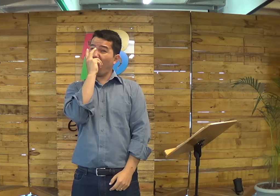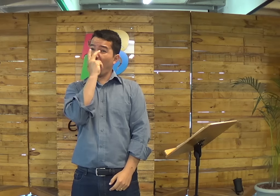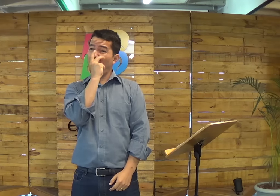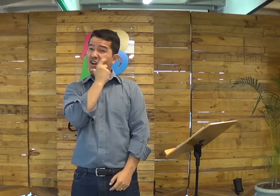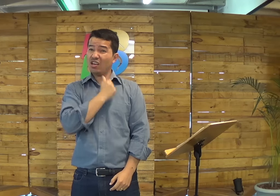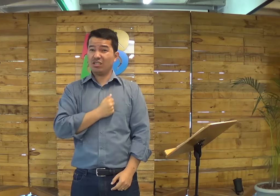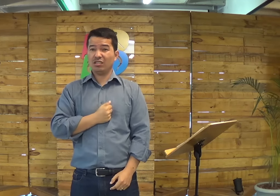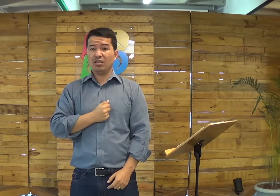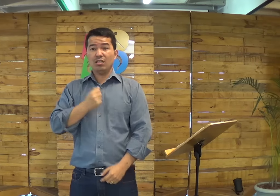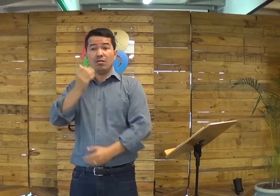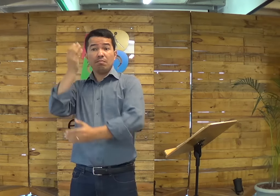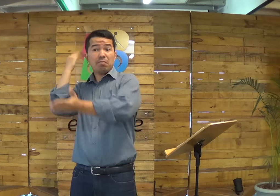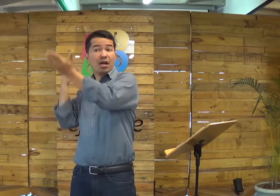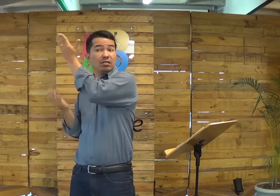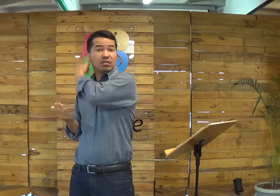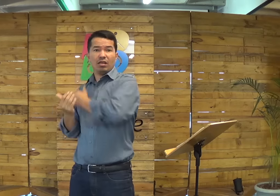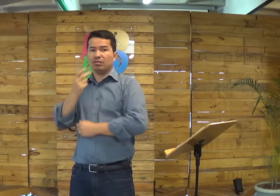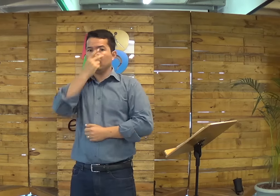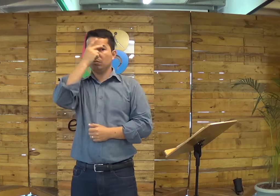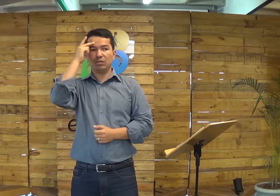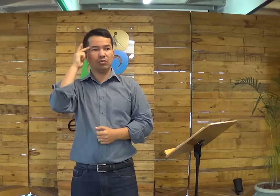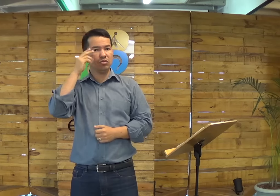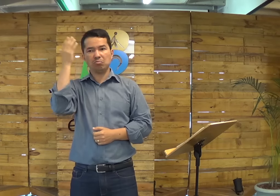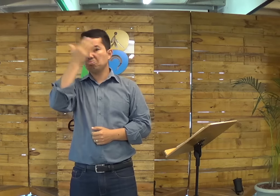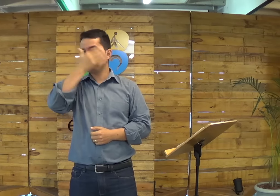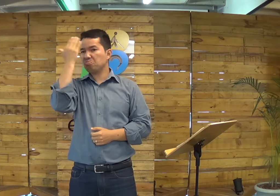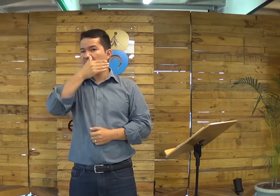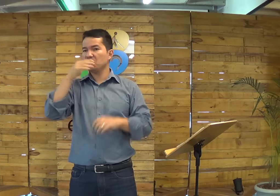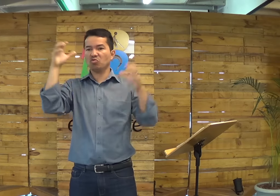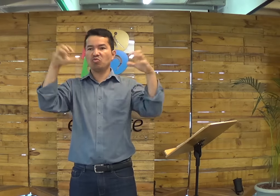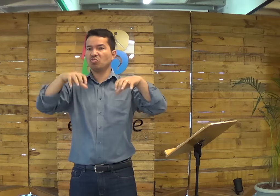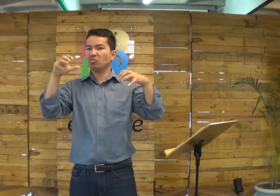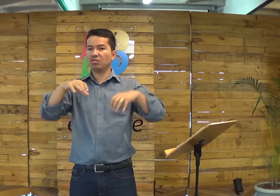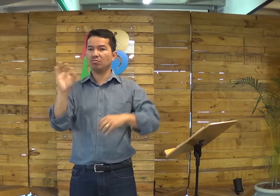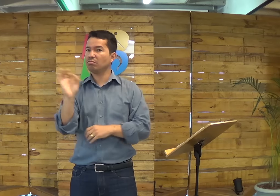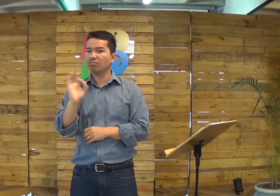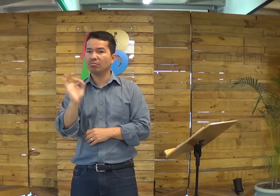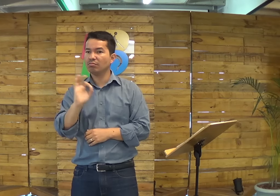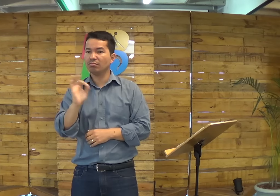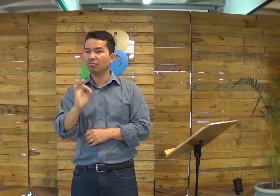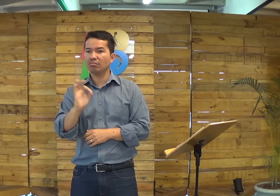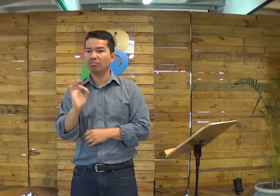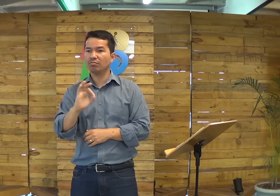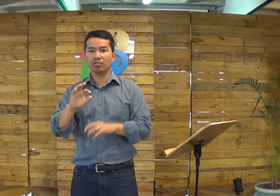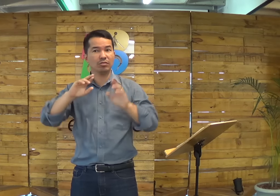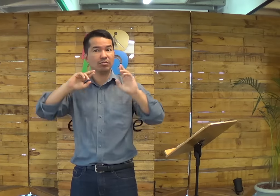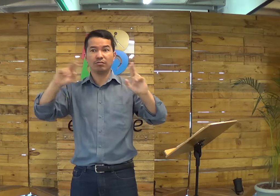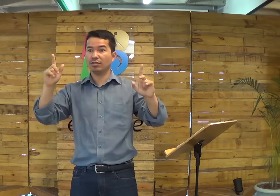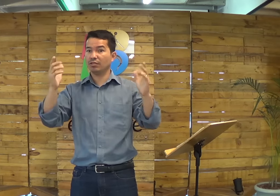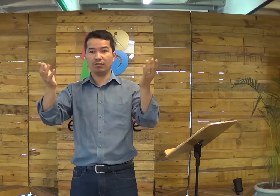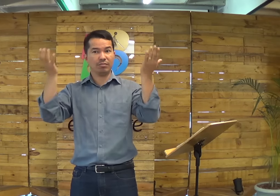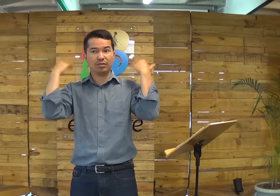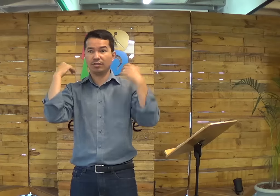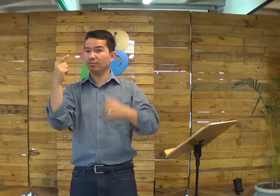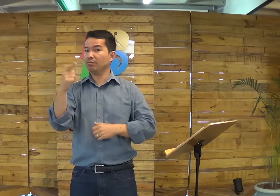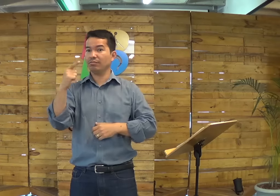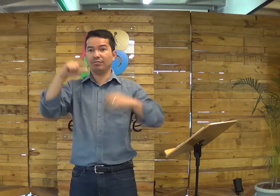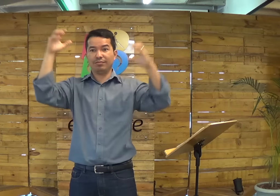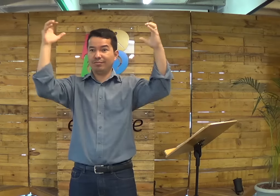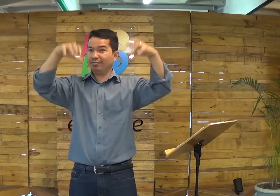que Demorou né e as pessoas elas parece que não viam chuva né era diferente no passado